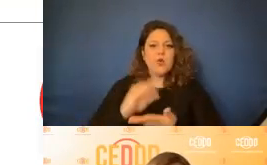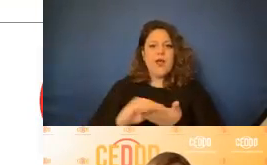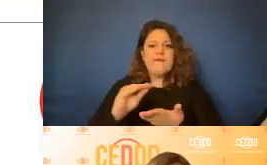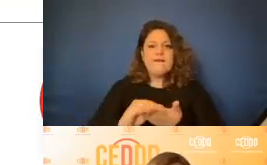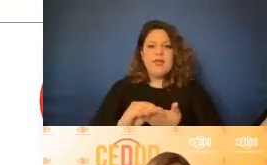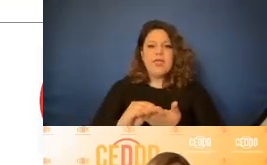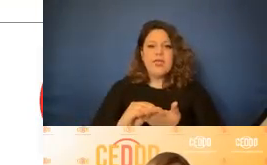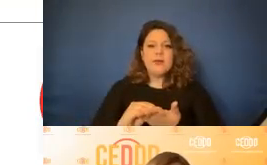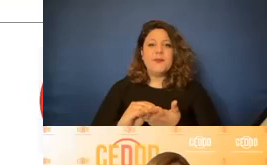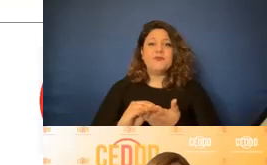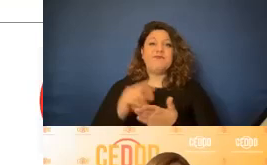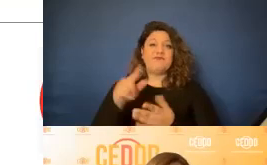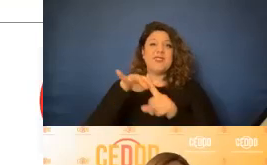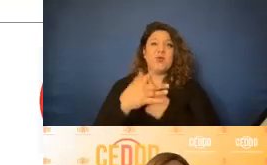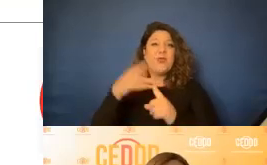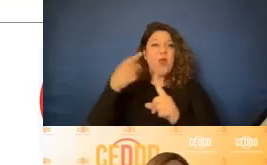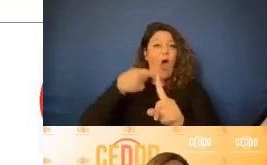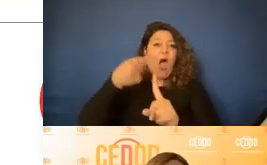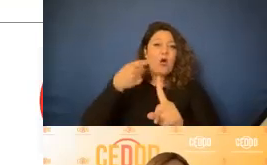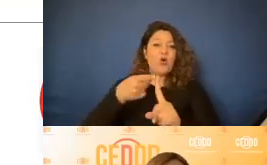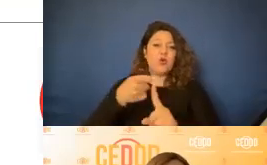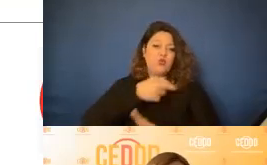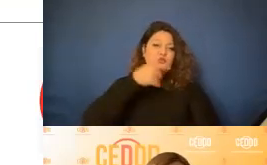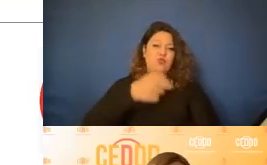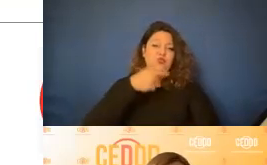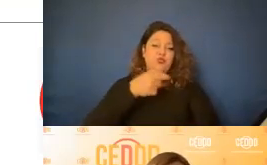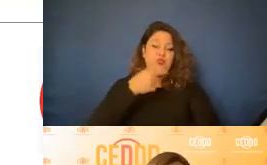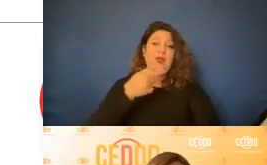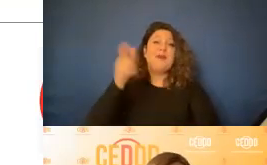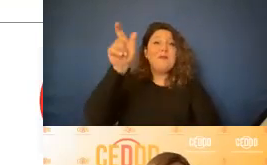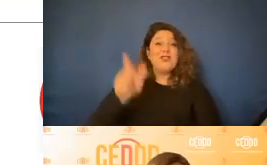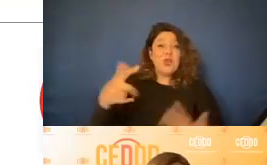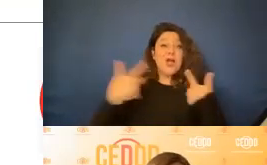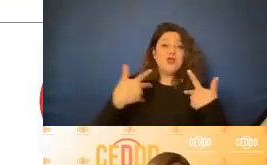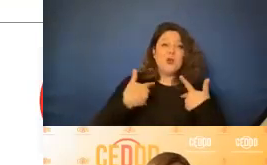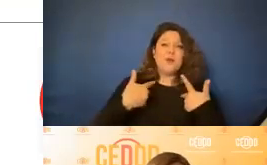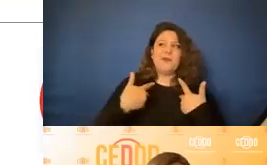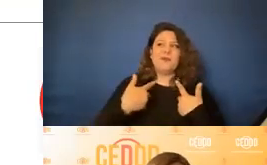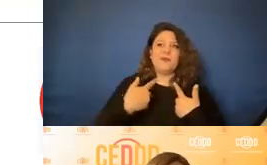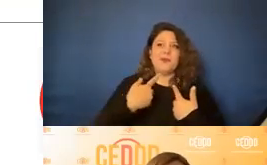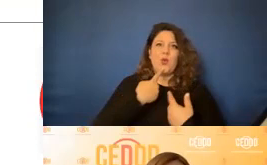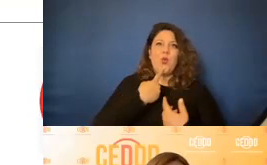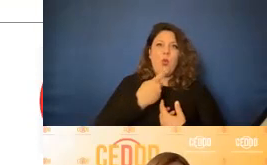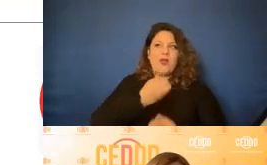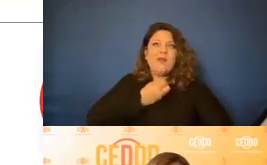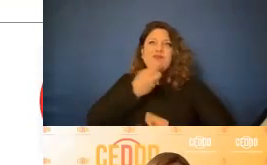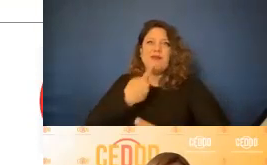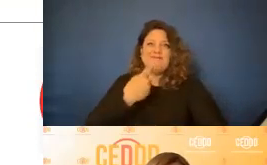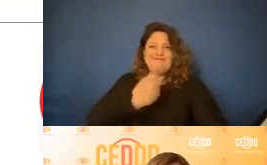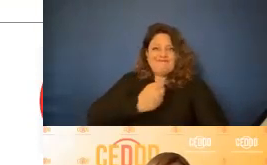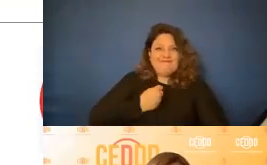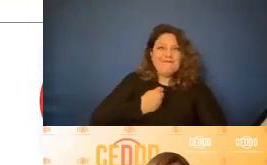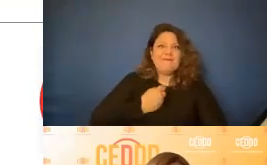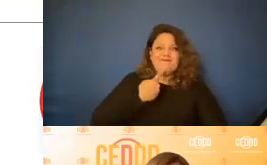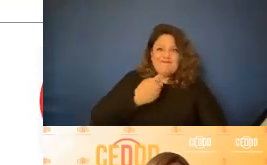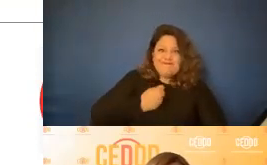como es sostenida en el tiempo y tardan en decir, en expresar lo que está pasando, les supone un estrés importante que al final